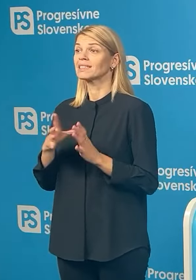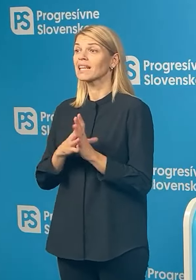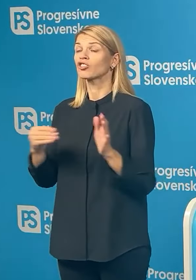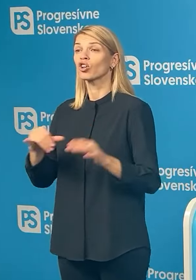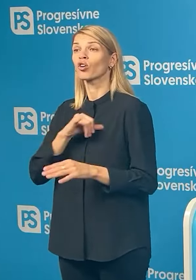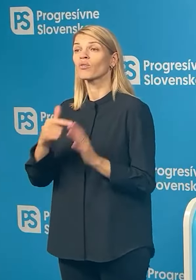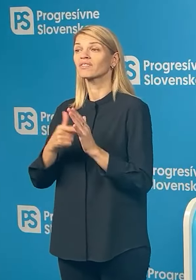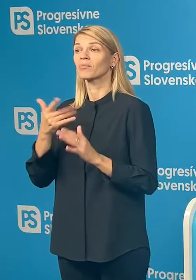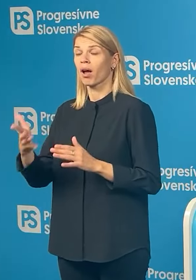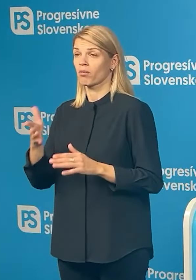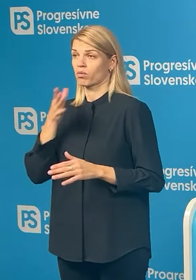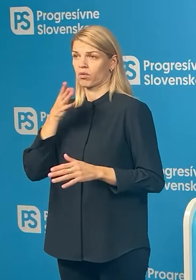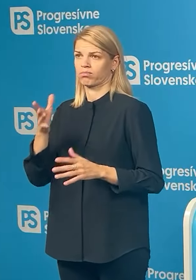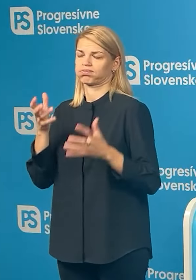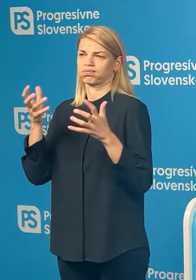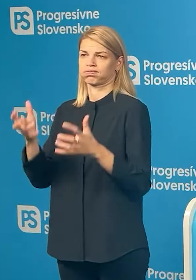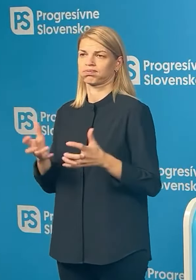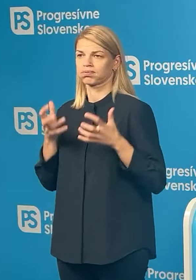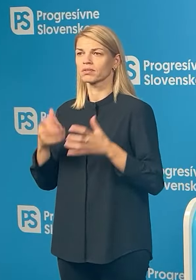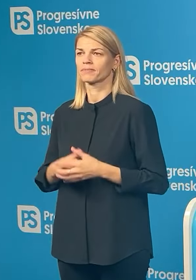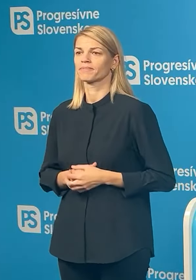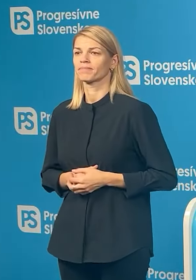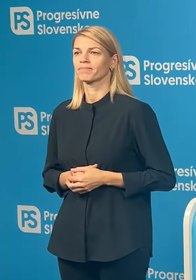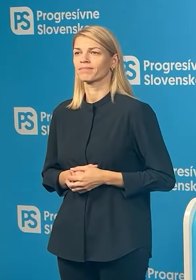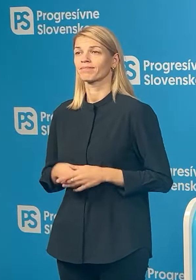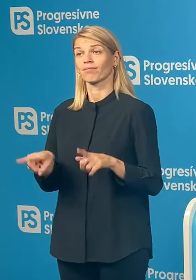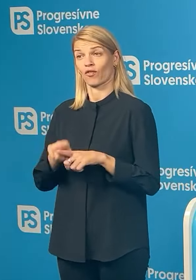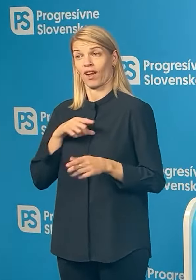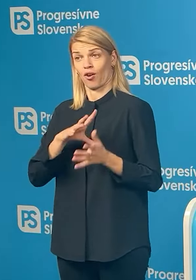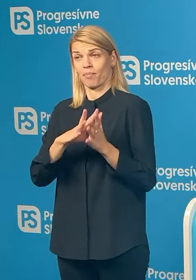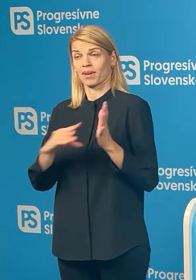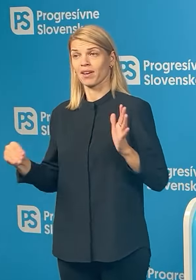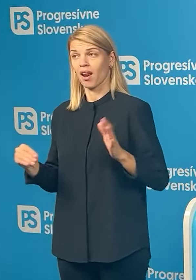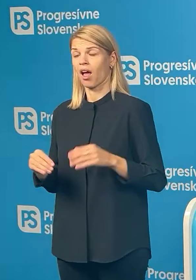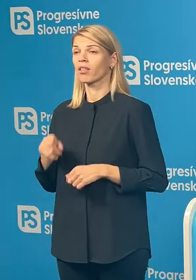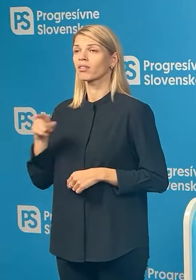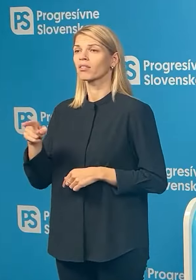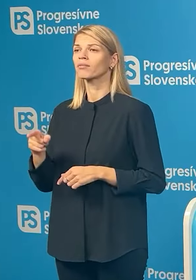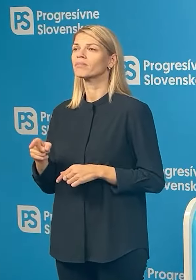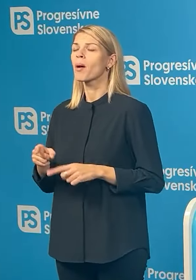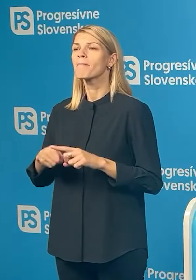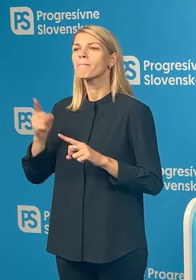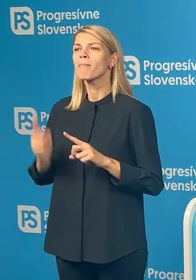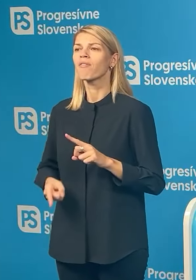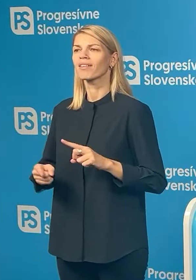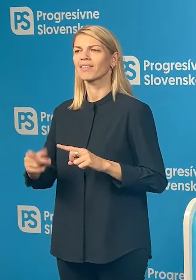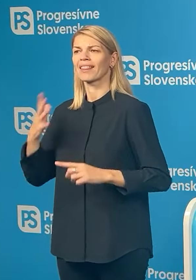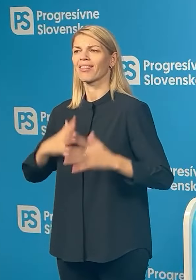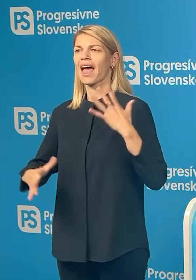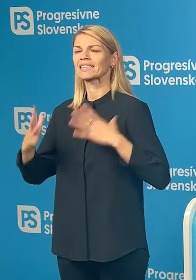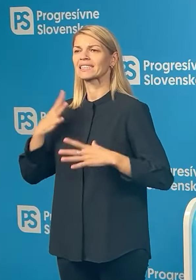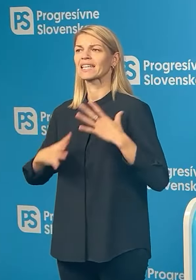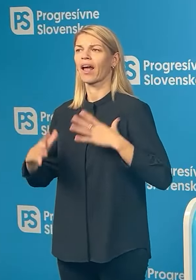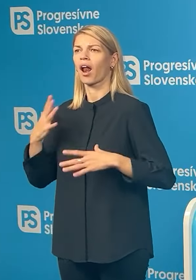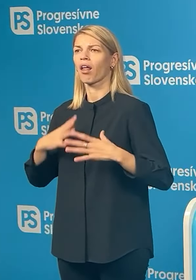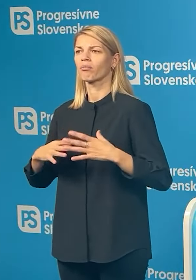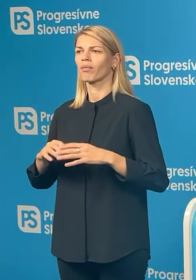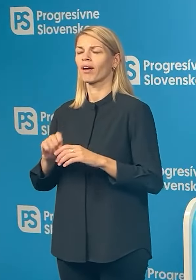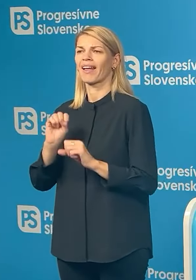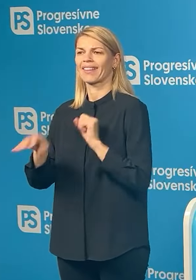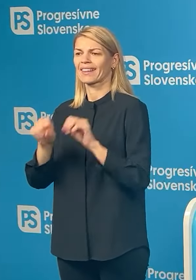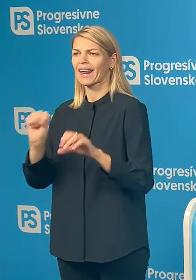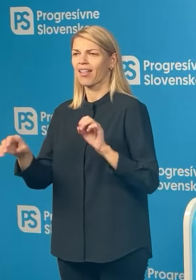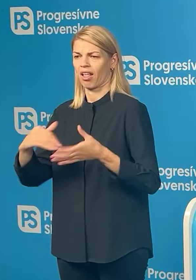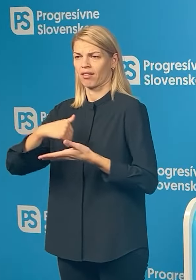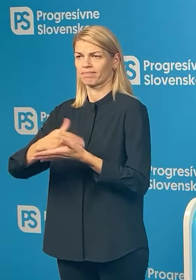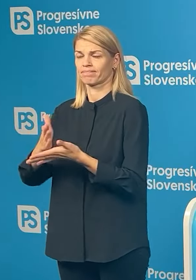roka 2025. Jedným príkladom je napríklad zavádzanie povinného triedenia textilu, kde teda nielen mňa, ale aj